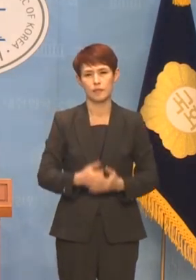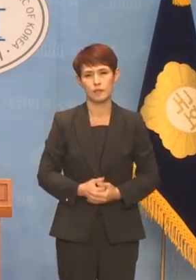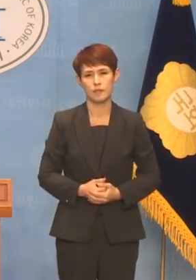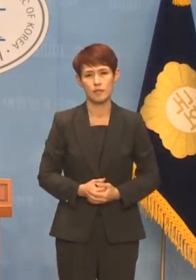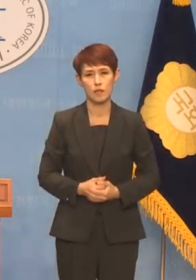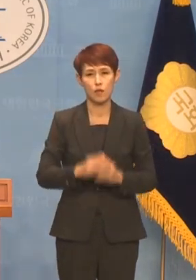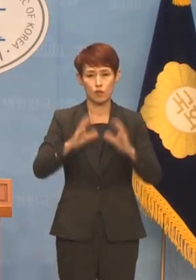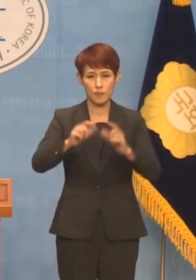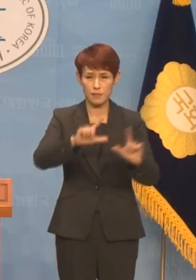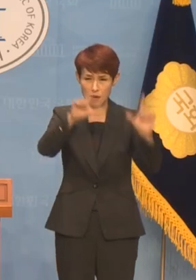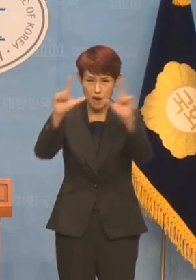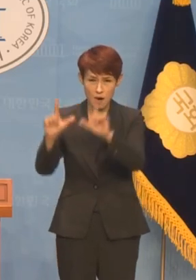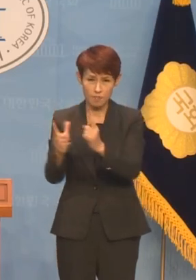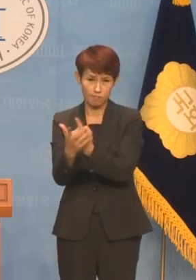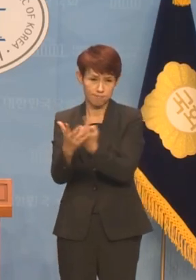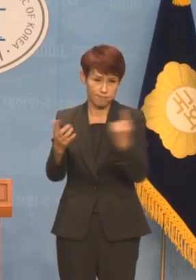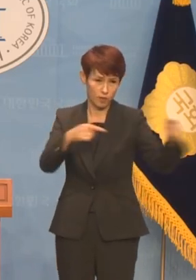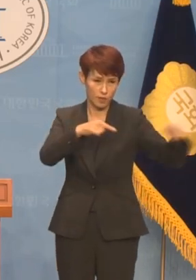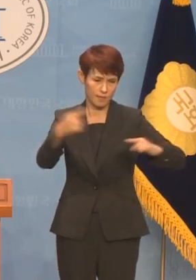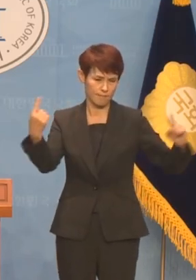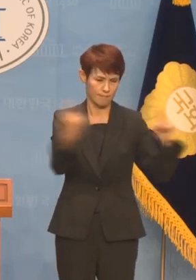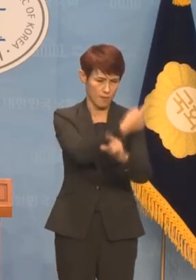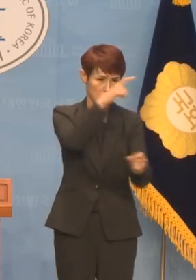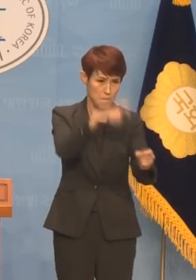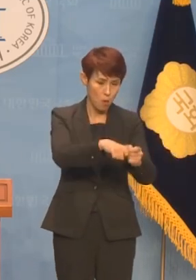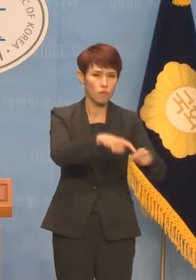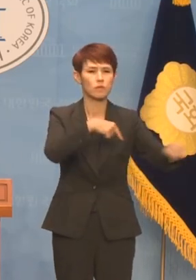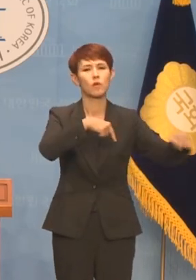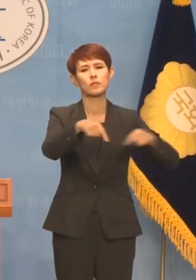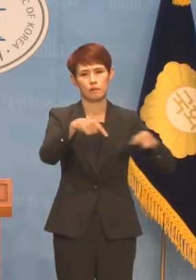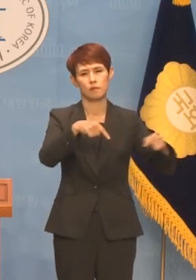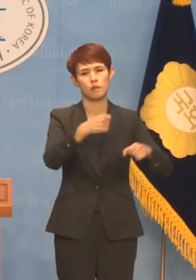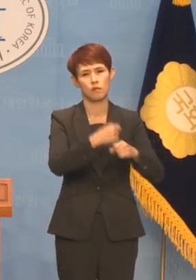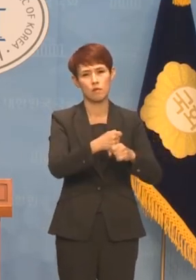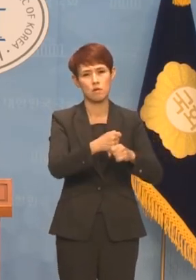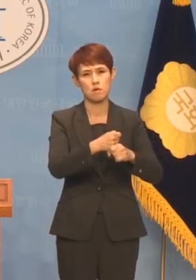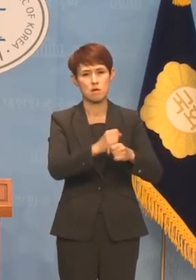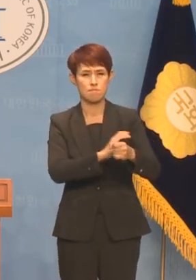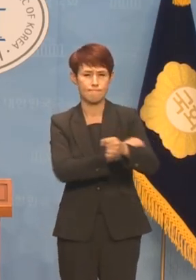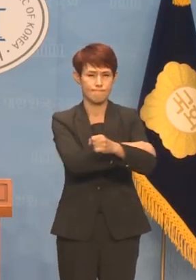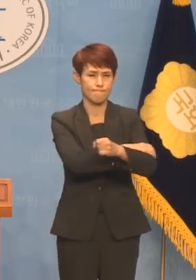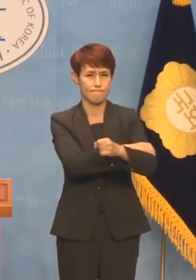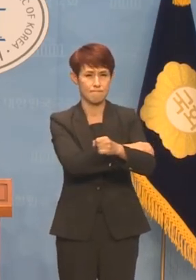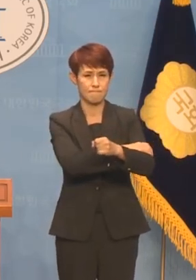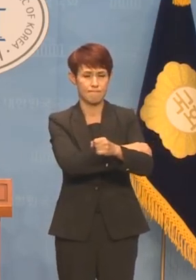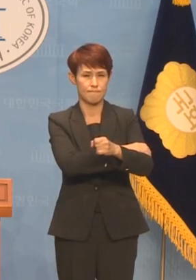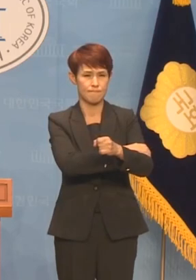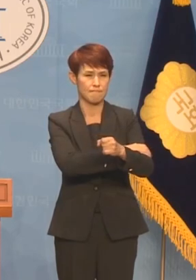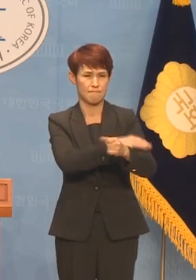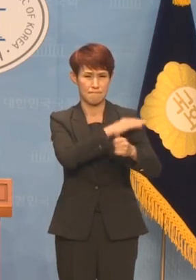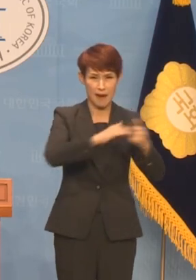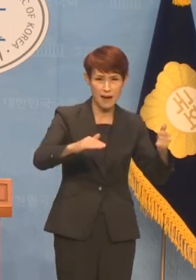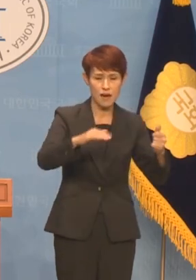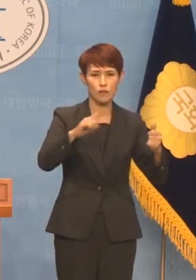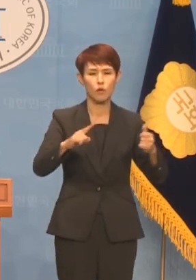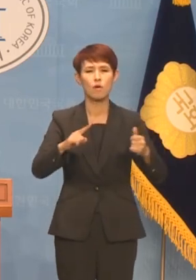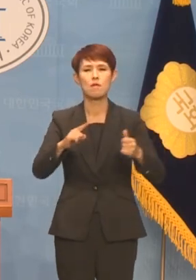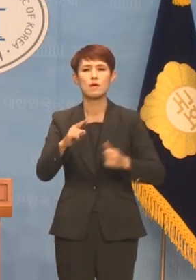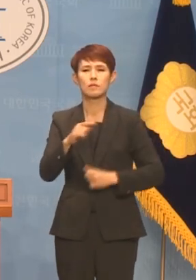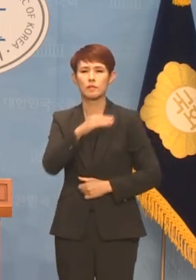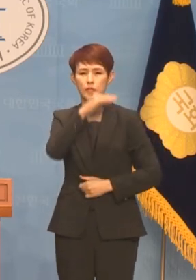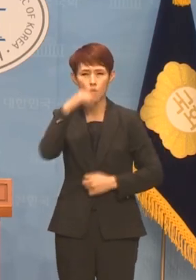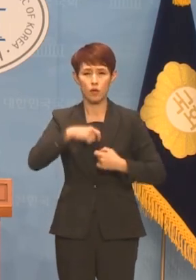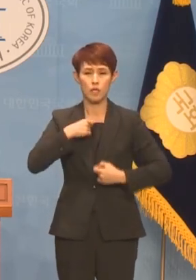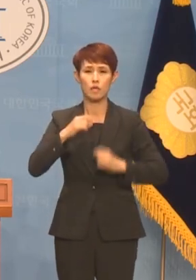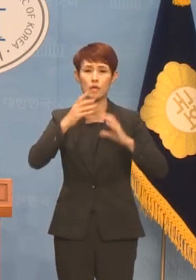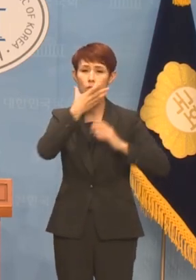국민의 삶과 동떨어진 정치를 바꾸기 위해 정치를 시작했고 권력을 잡는 것보다 더 큰 꿈, 정의로운 복지국가를